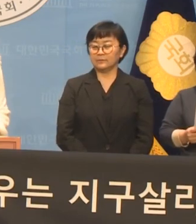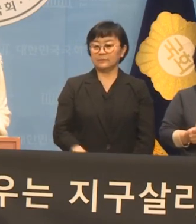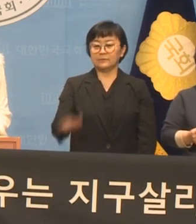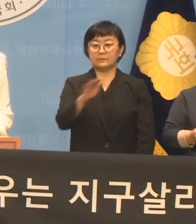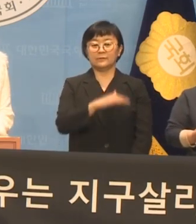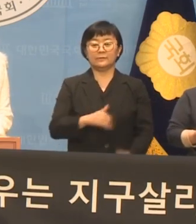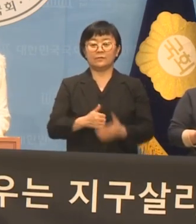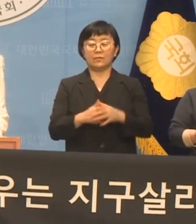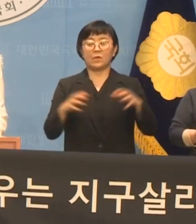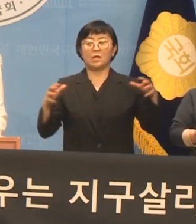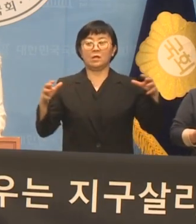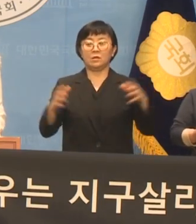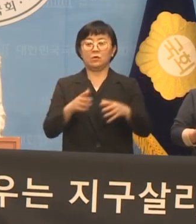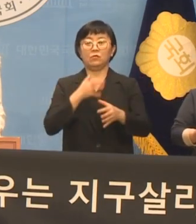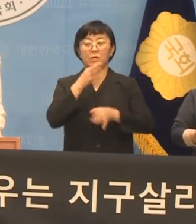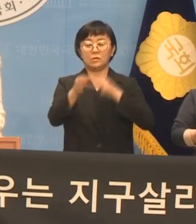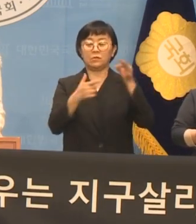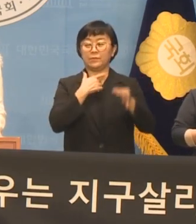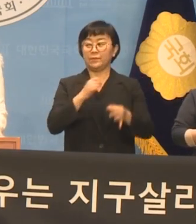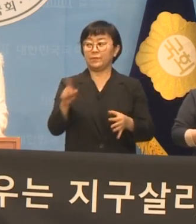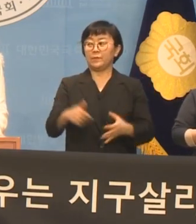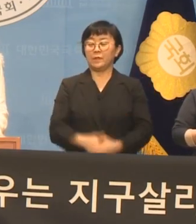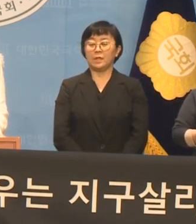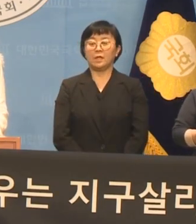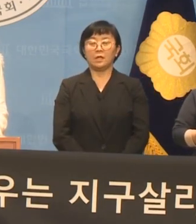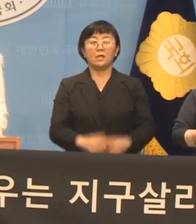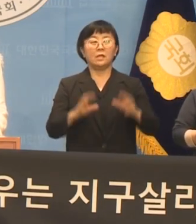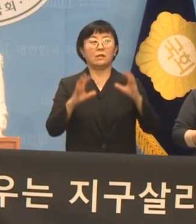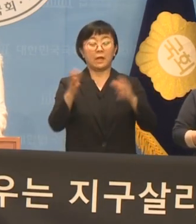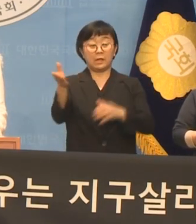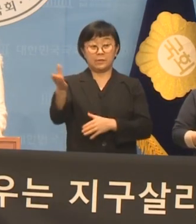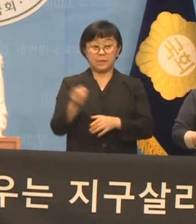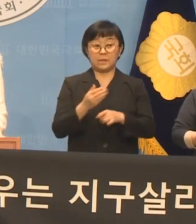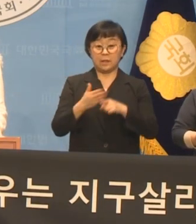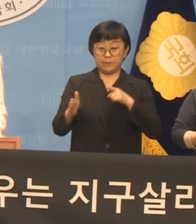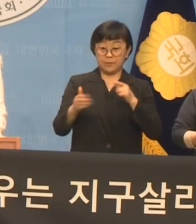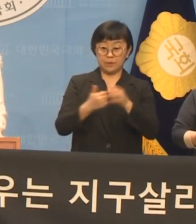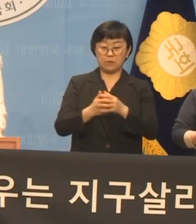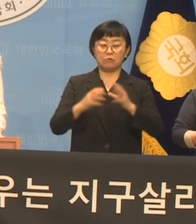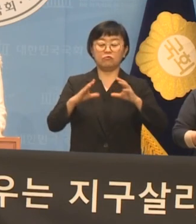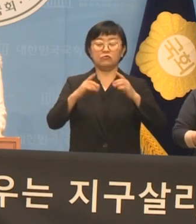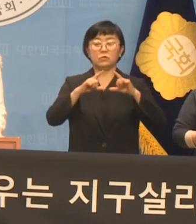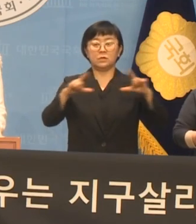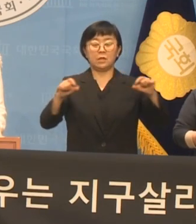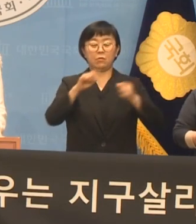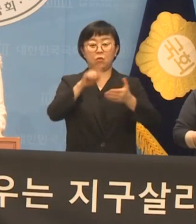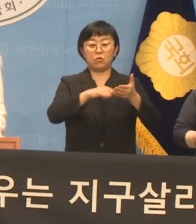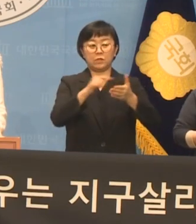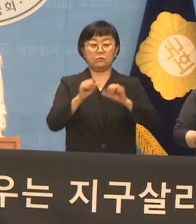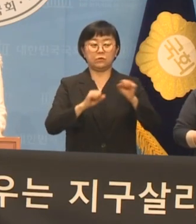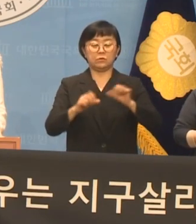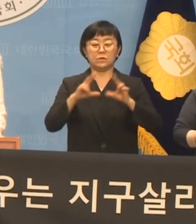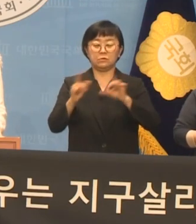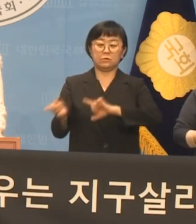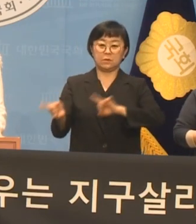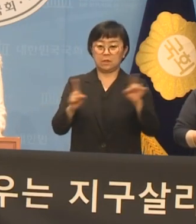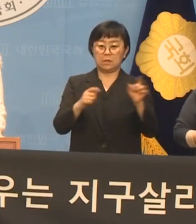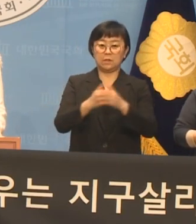저희는 한 목소리로 이렇게 외치고자 합니다. 나라 빚을 갚은 국채보상운동을 지구